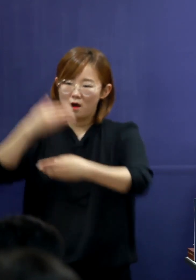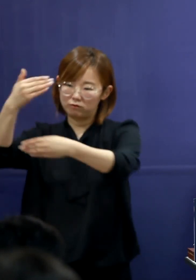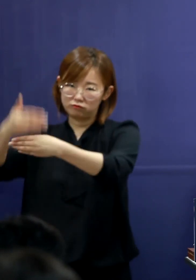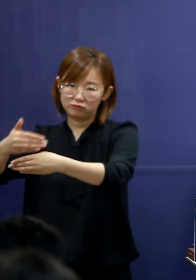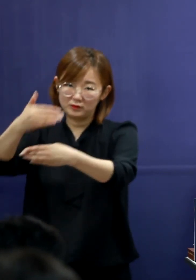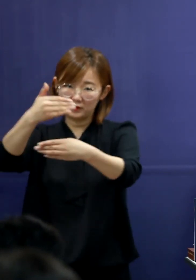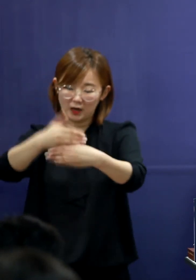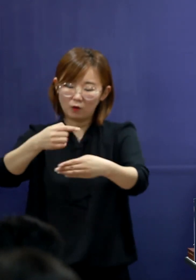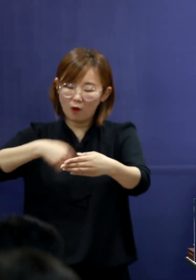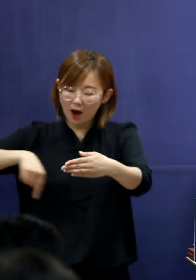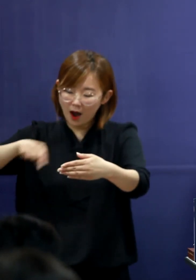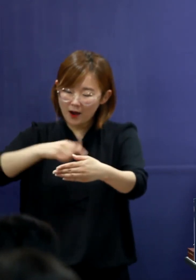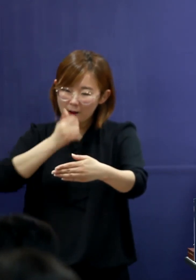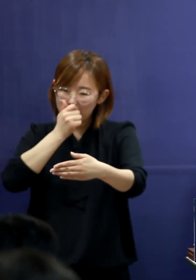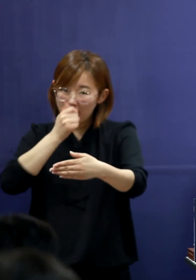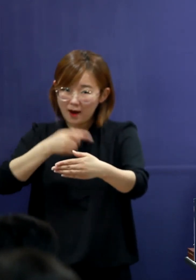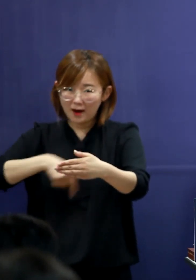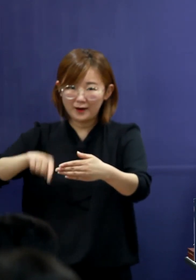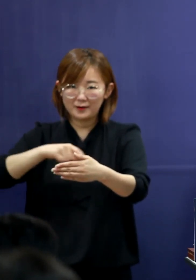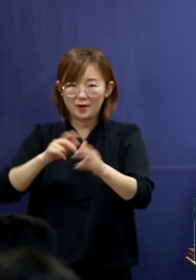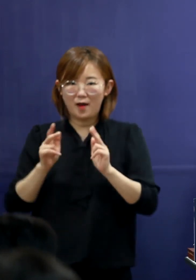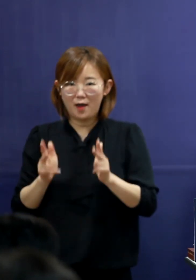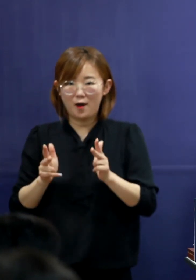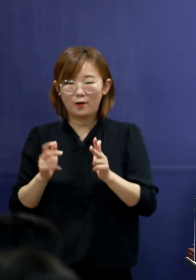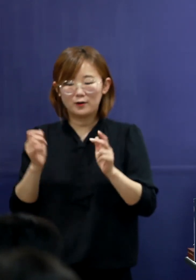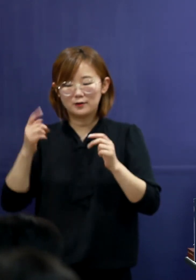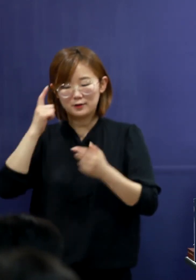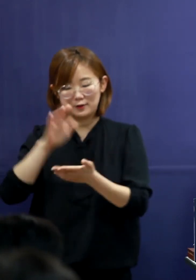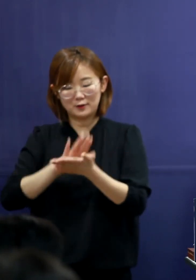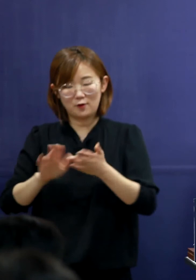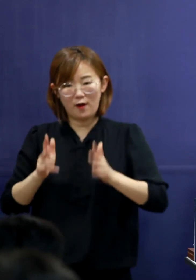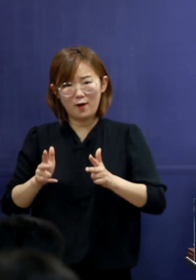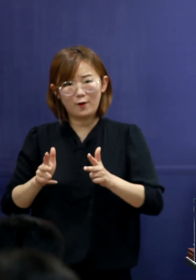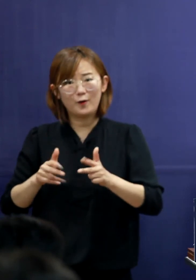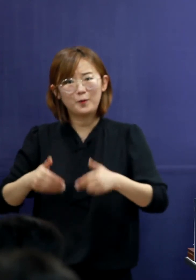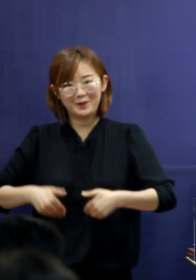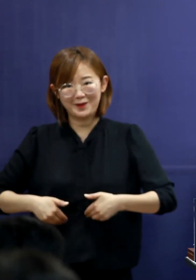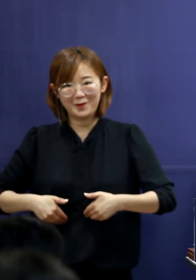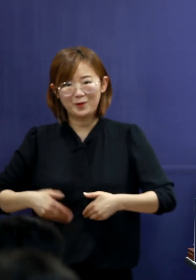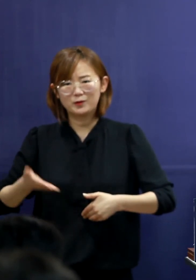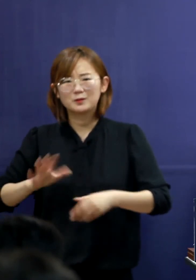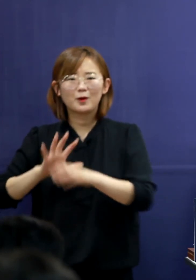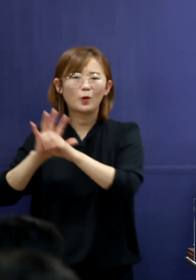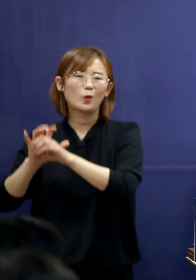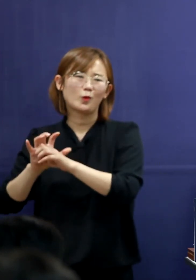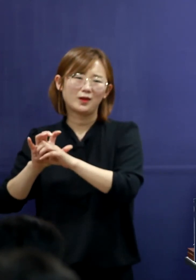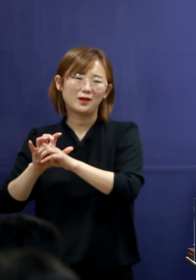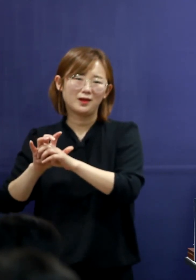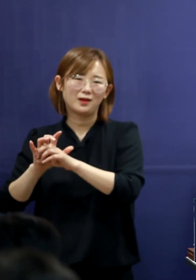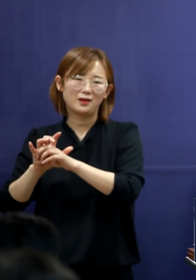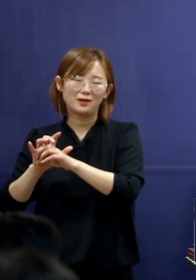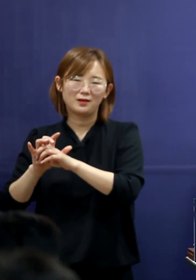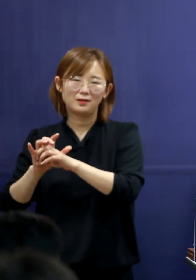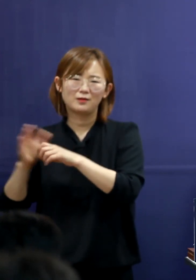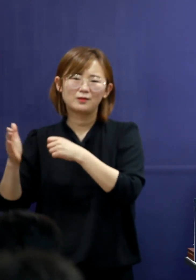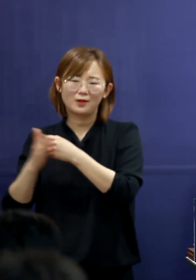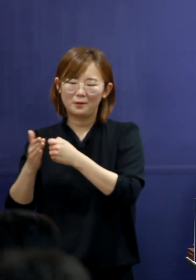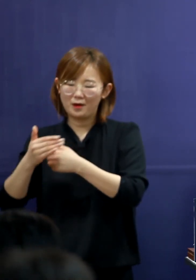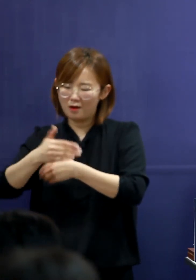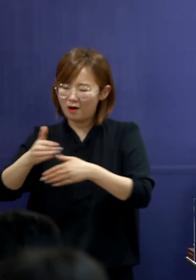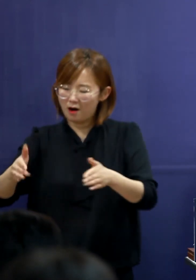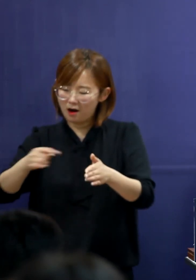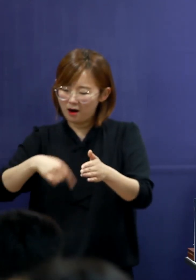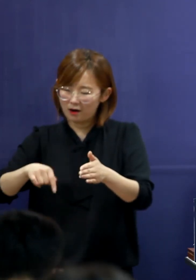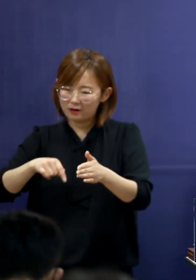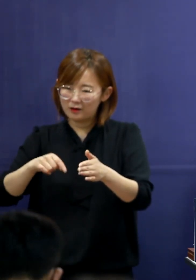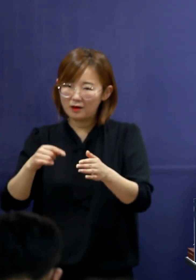하게 되면은 코로나19 관련해서는 굉장히 좀 어려운 상황에 돼 있는 거죠. 그래서 환기를